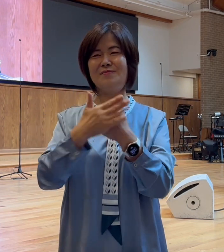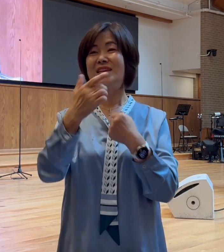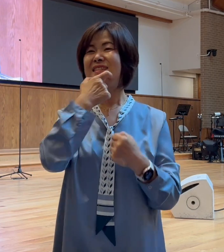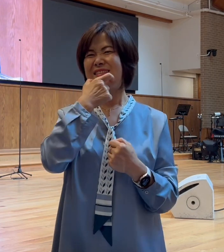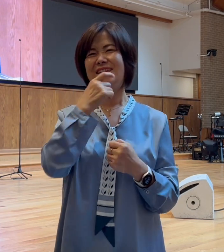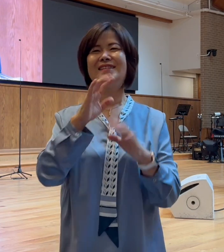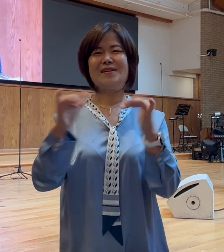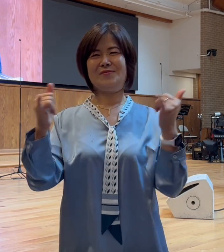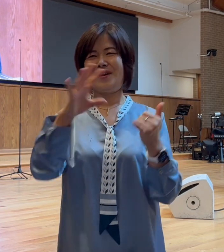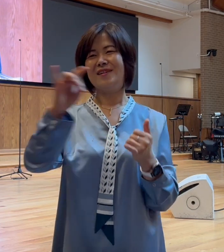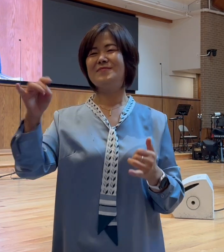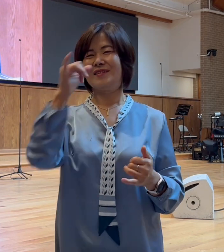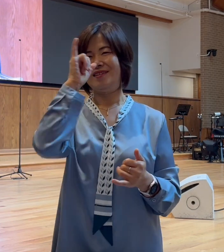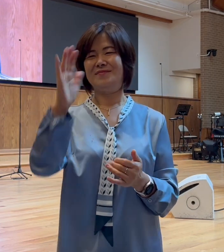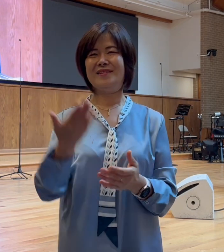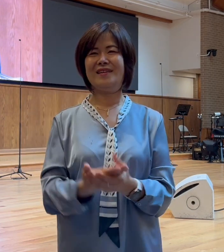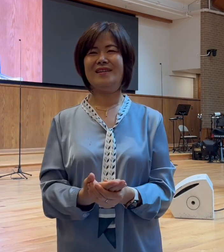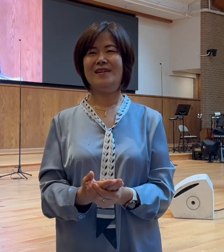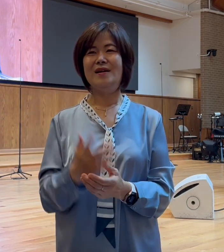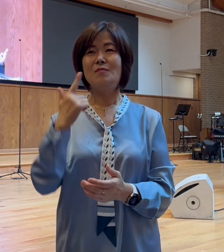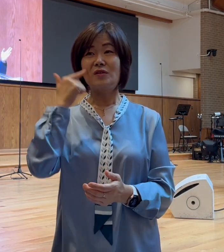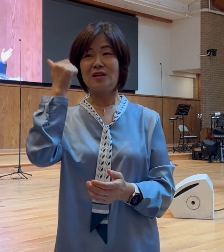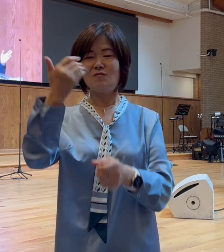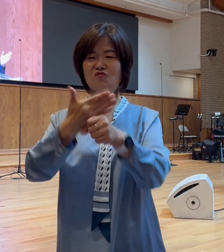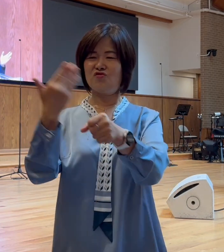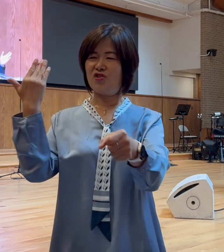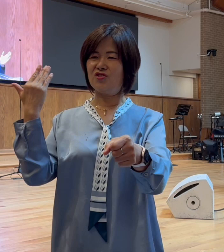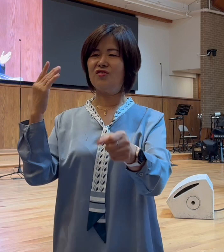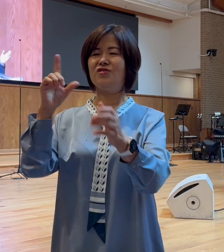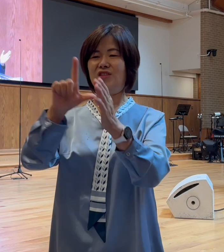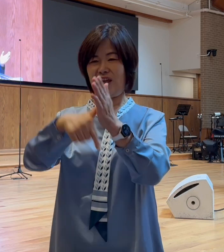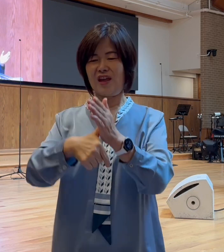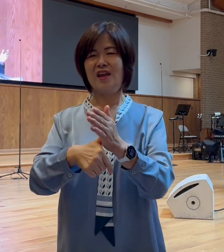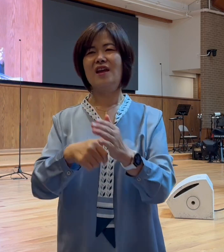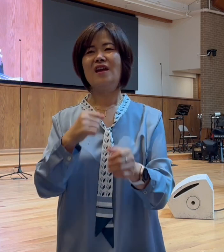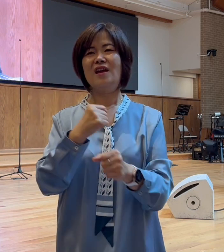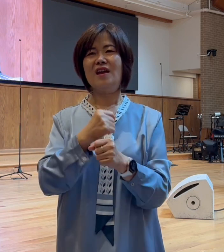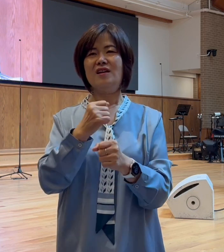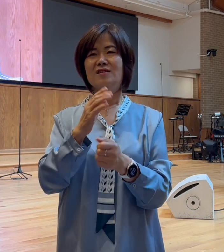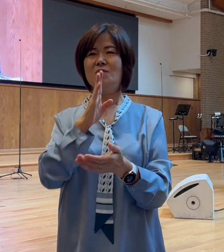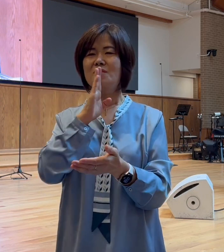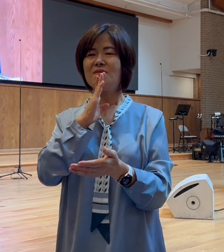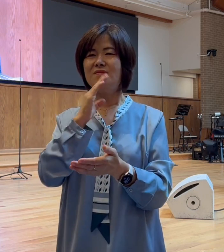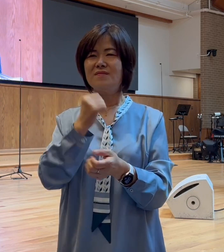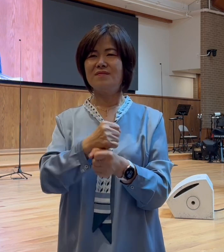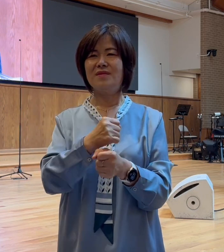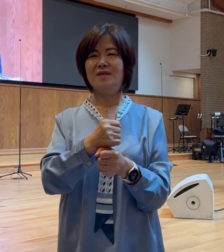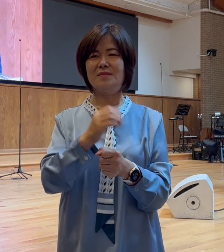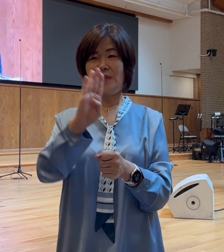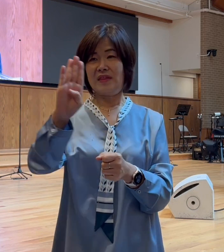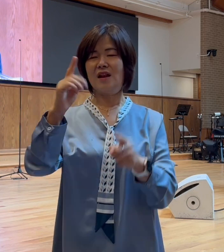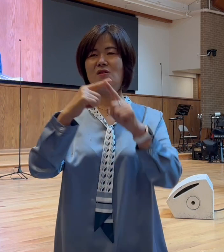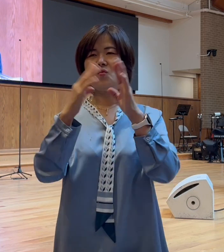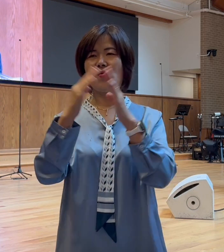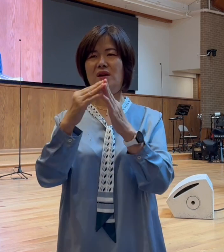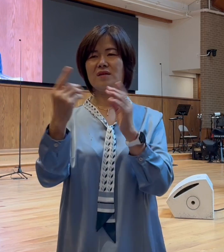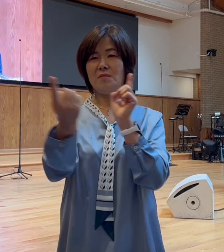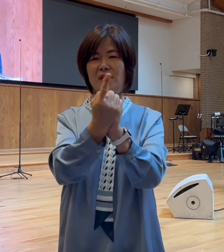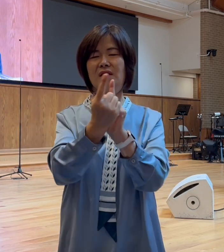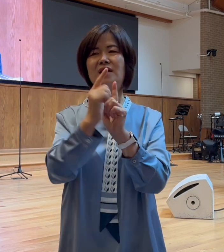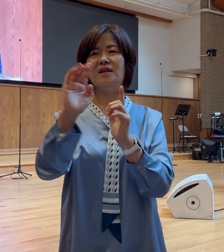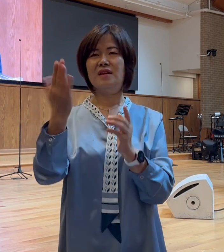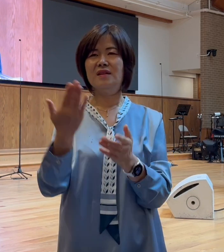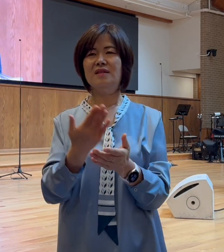백 목사님은 9년 전에 고엘 포럼 할 때 또 초청해서 LA에서